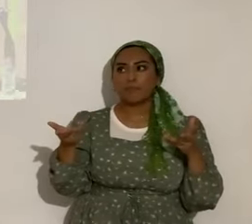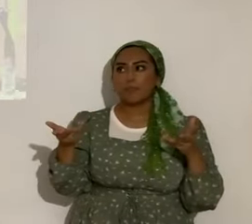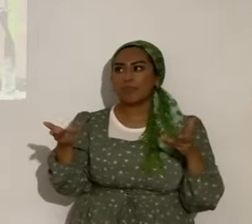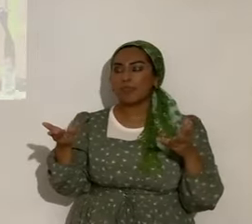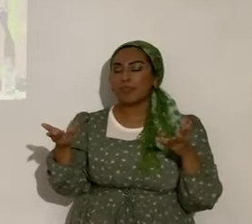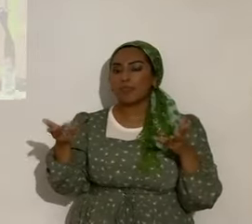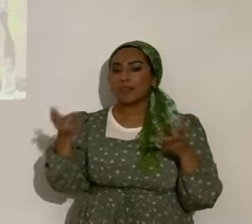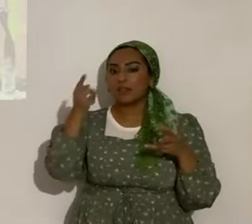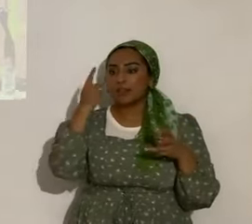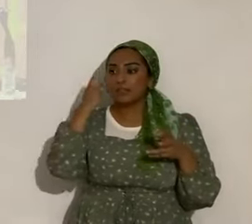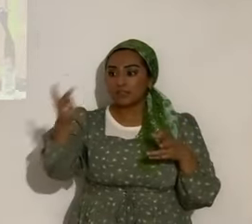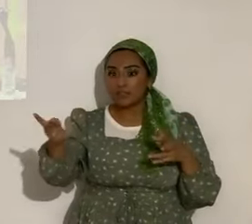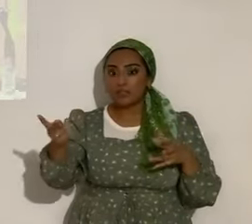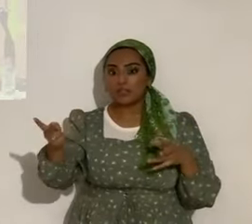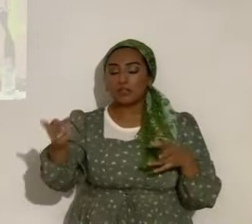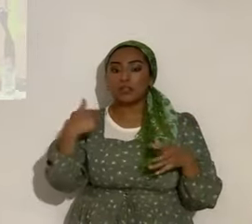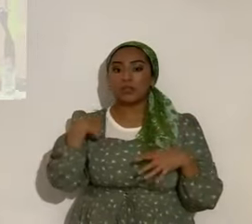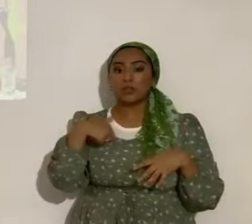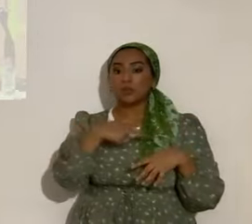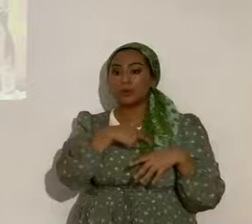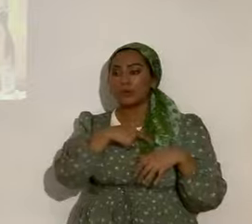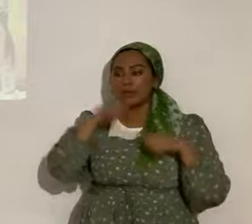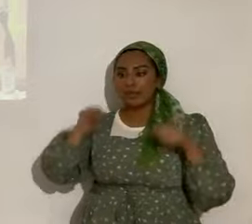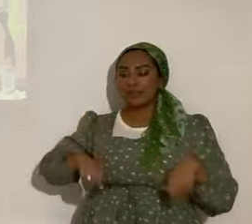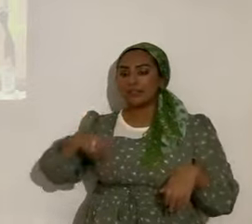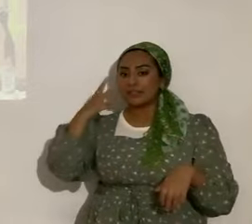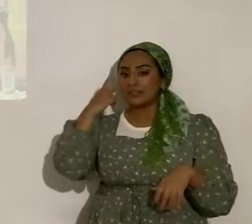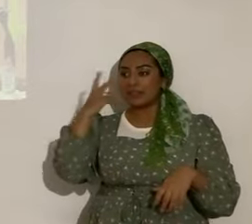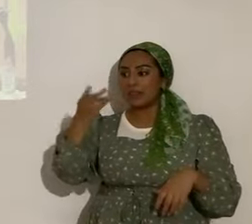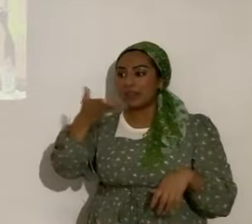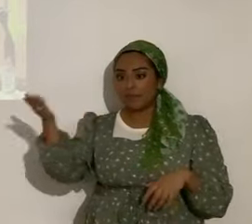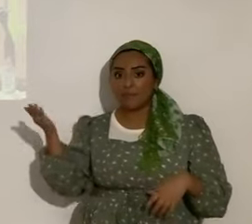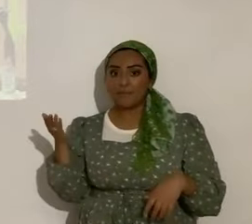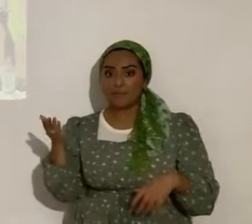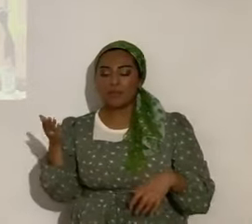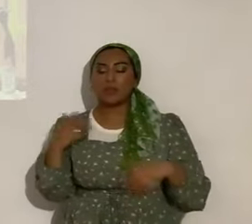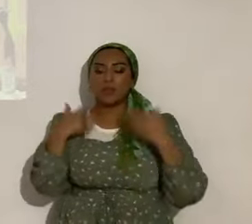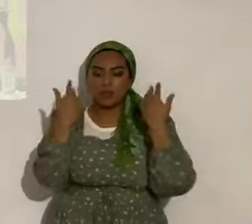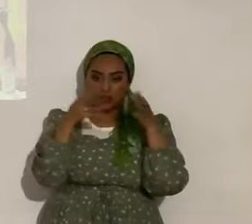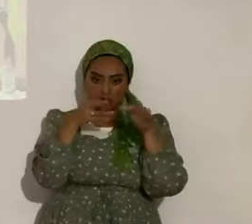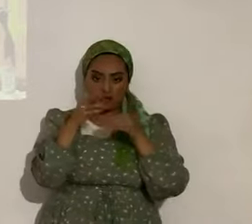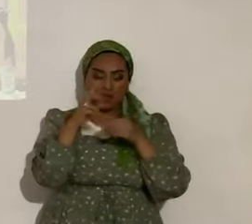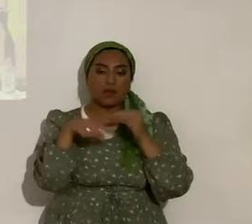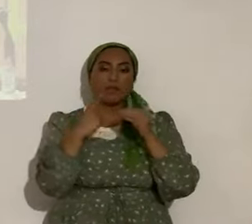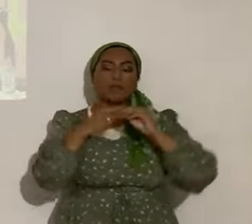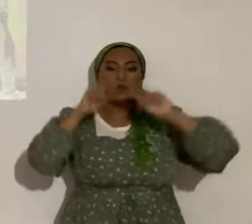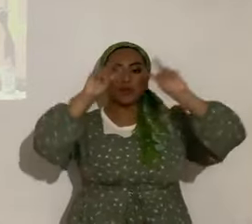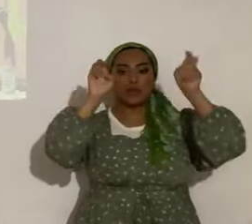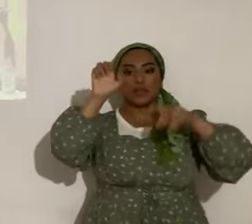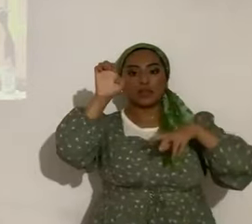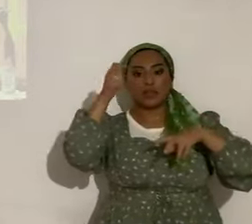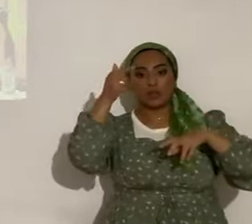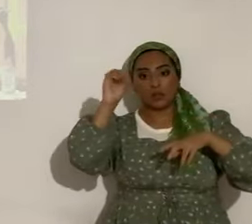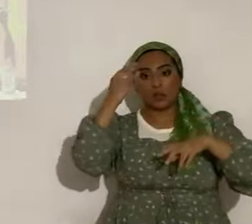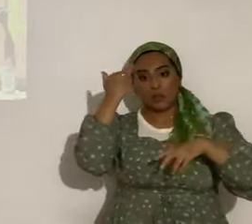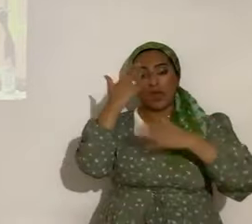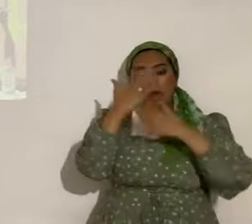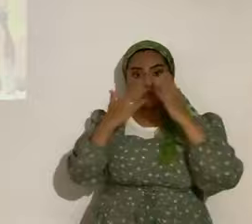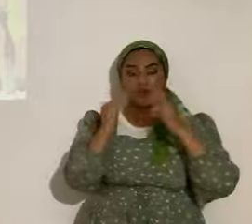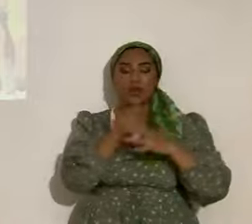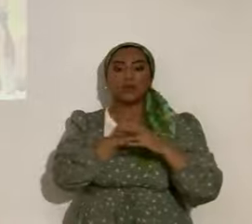ven las cosas como somos capaces de percibirlas. A ver, ya hablé eso en los temas del ego, por eso algunos usamos